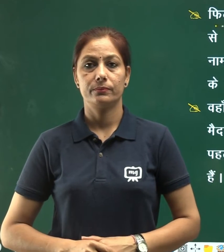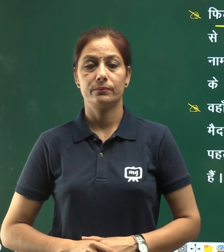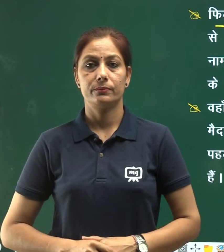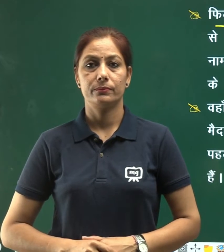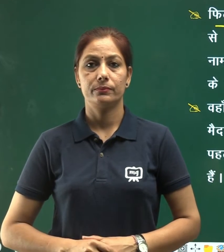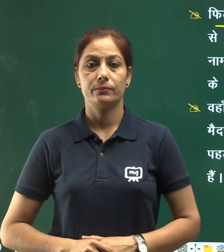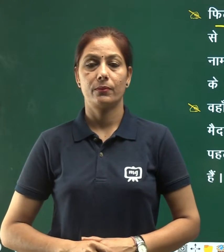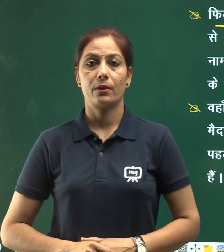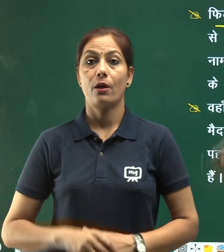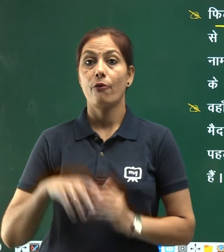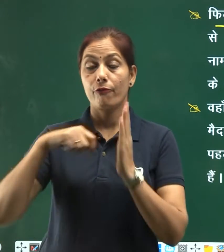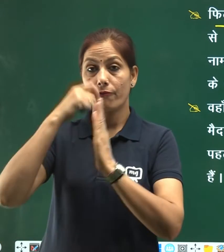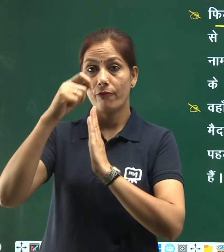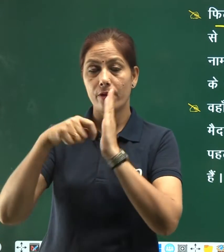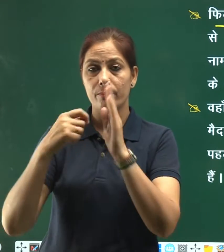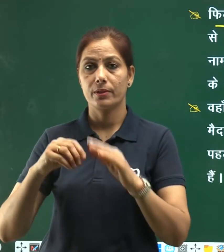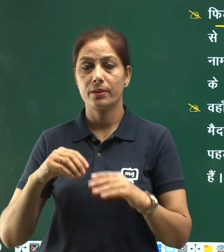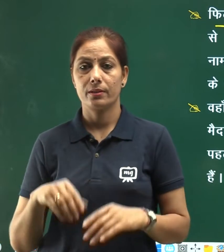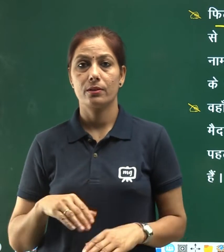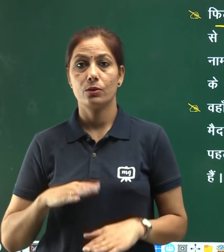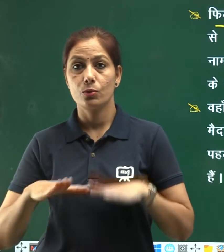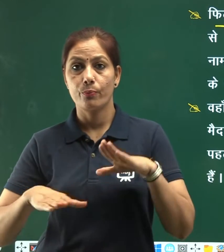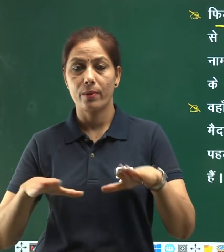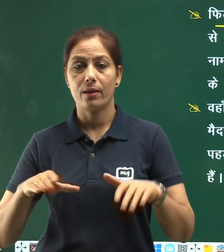फिल्म की शूटिंग